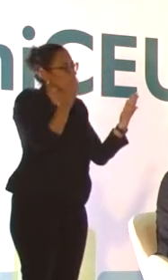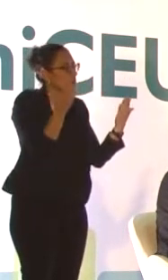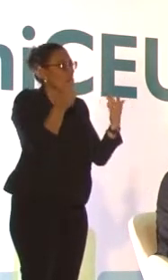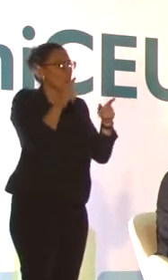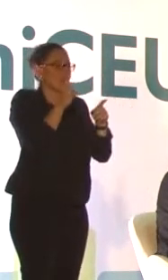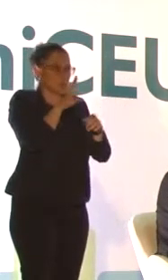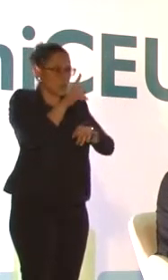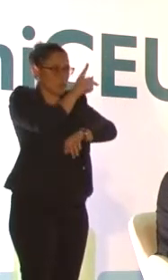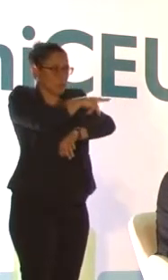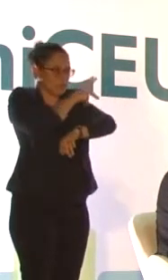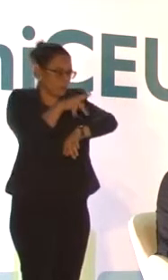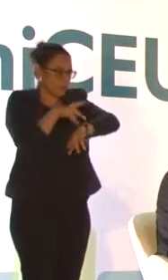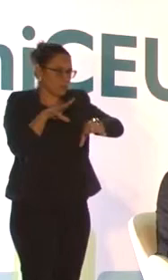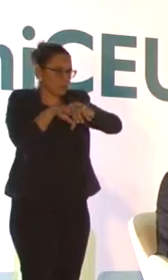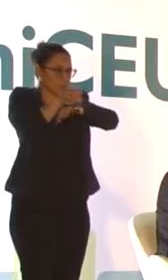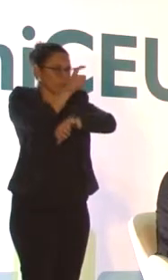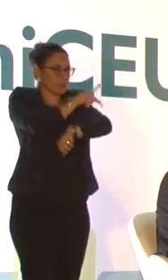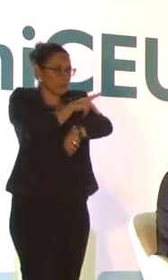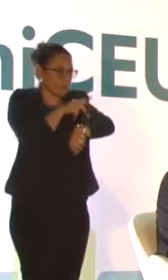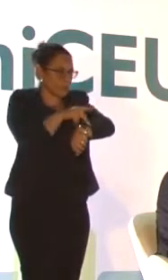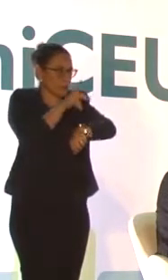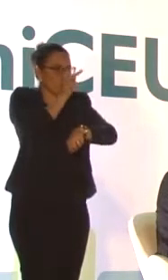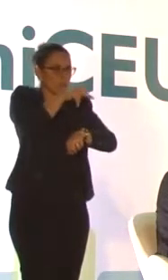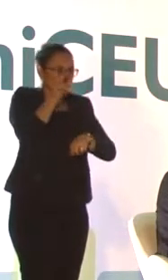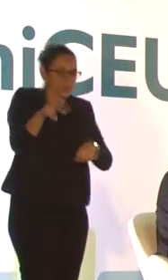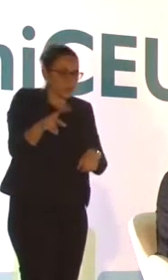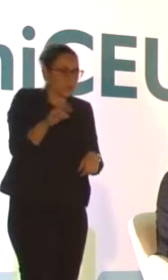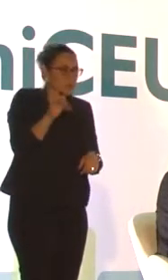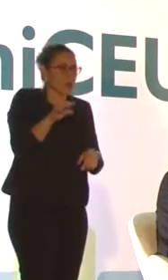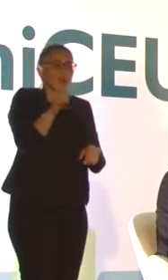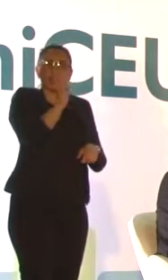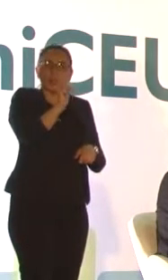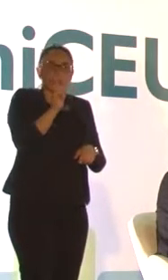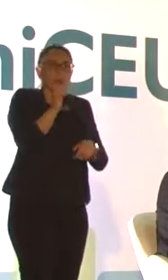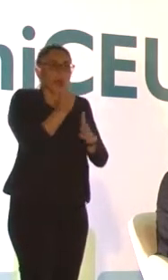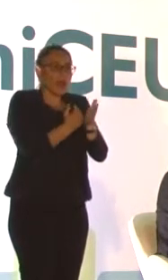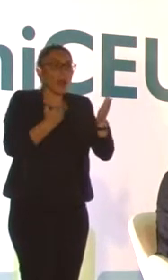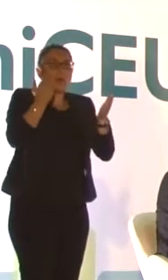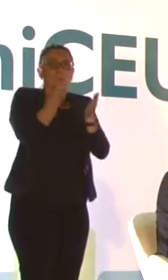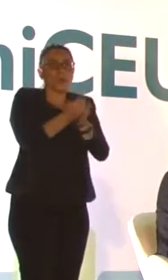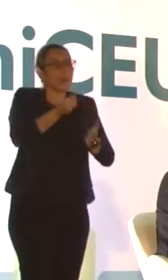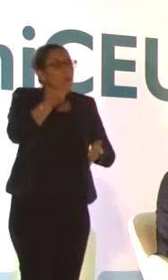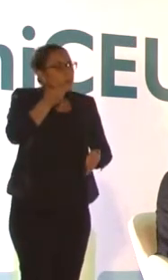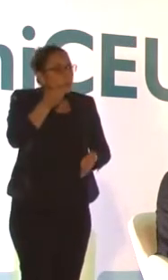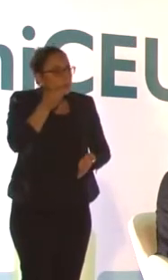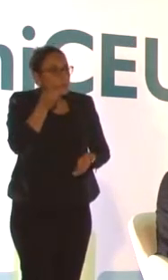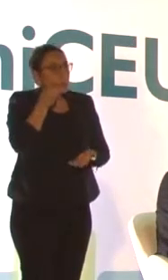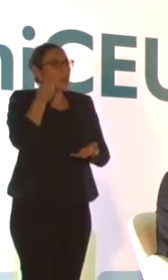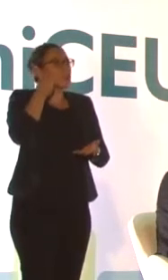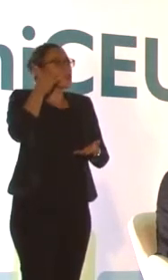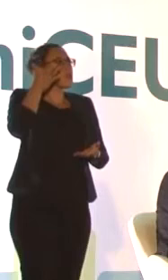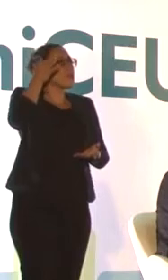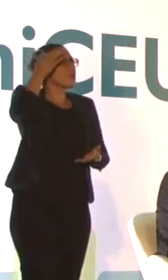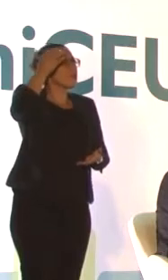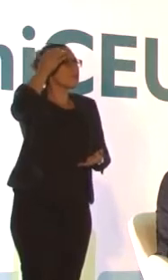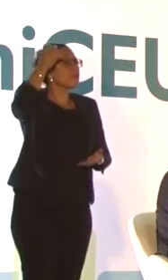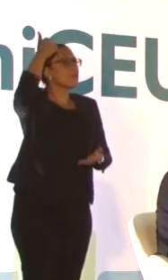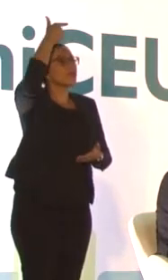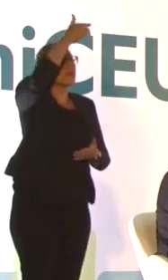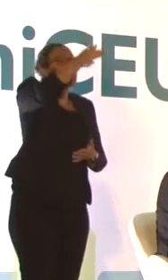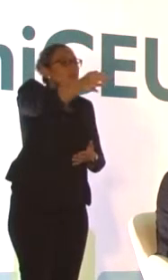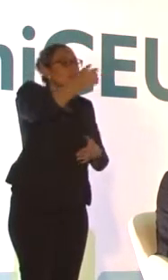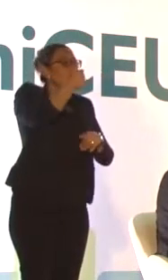formação pedagógica para os professores, a possibilidade e a perspectiva de uma carreira.